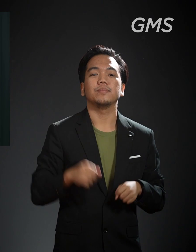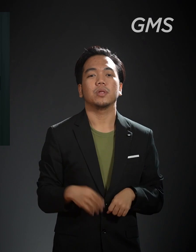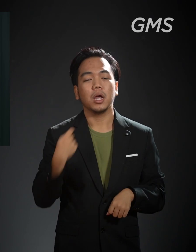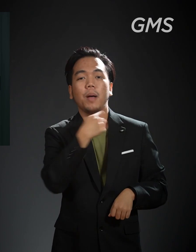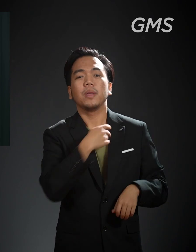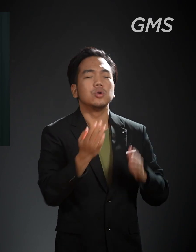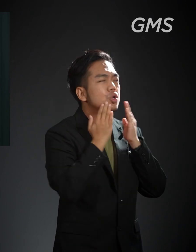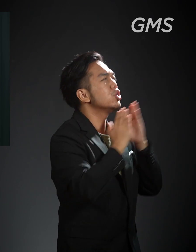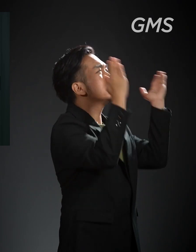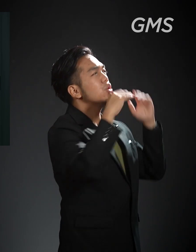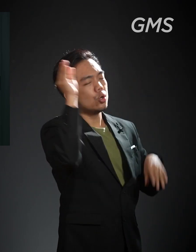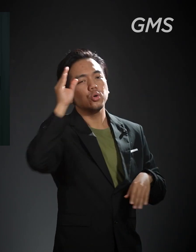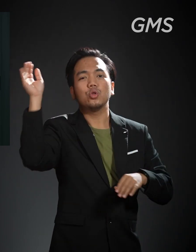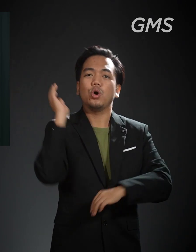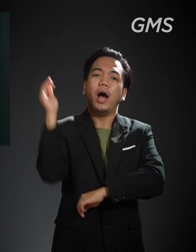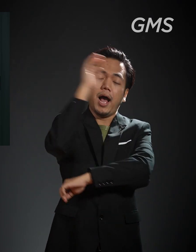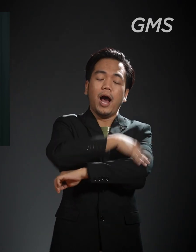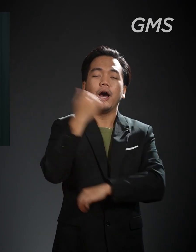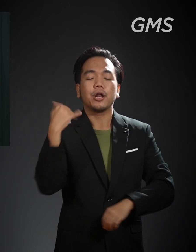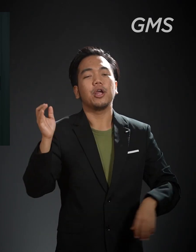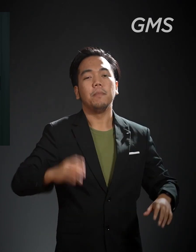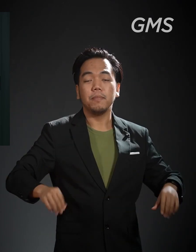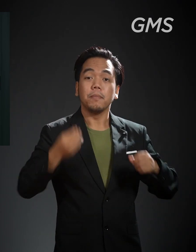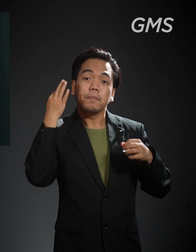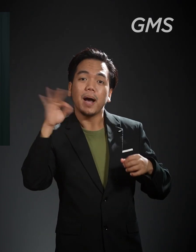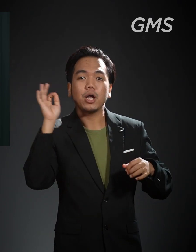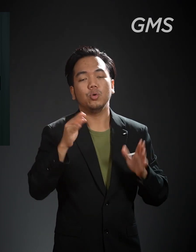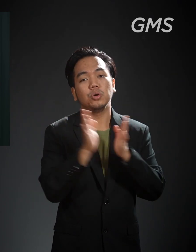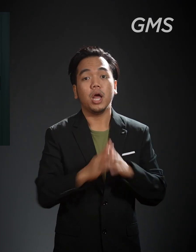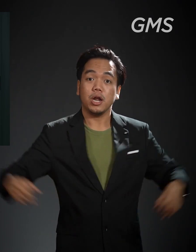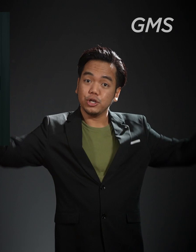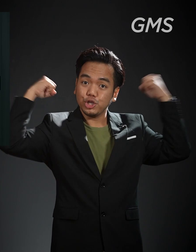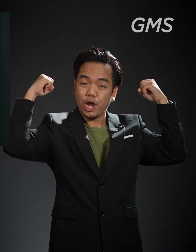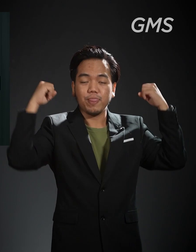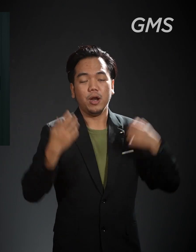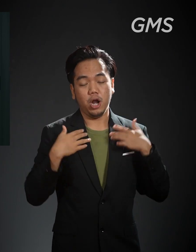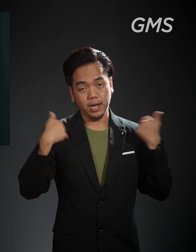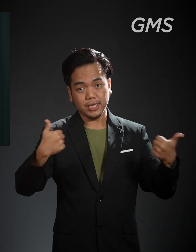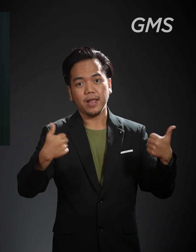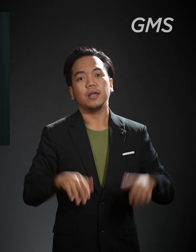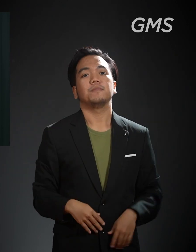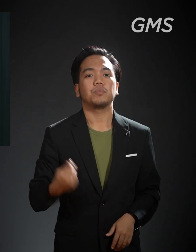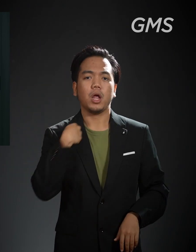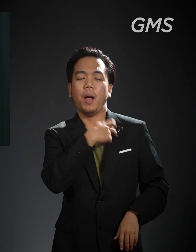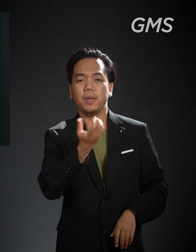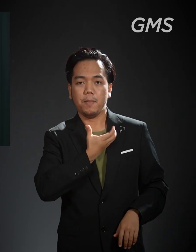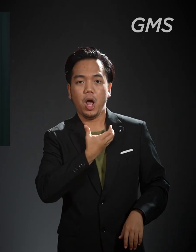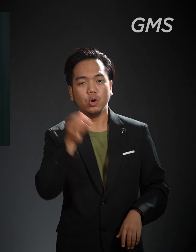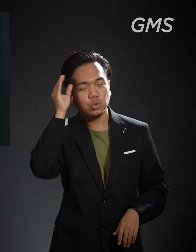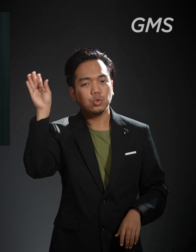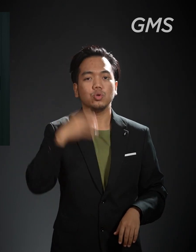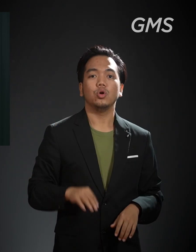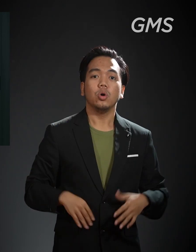Tuhan. Dan kami mengucap syukur untuk kesehatan yang Kau berikan bagi kami. Dan hari ini kami mau buka hati kami rindu Tuhan